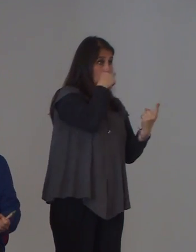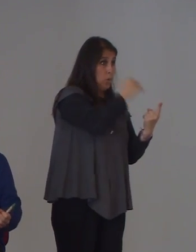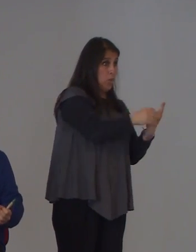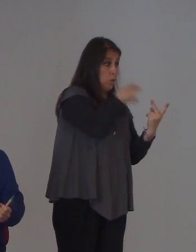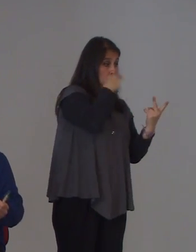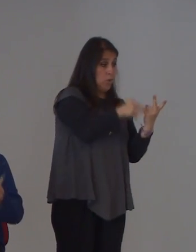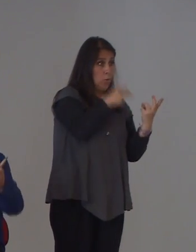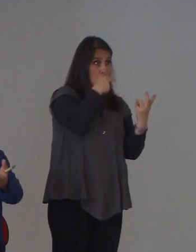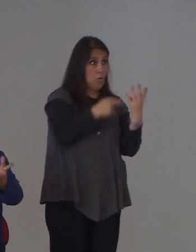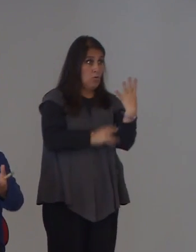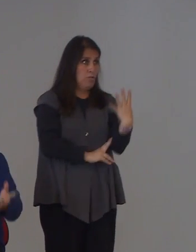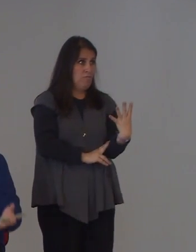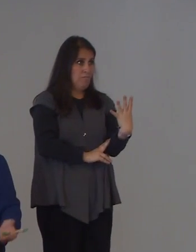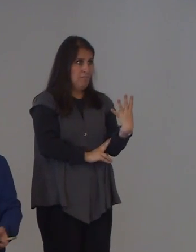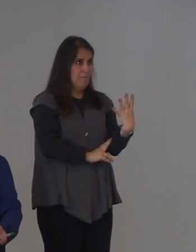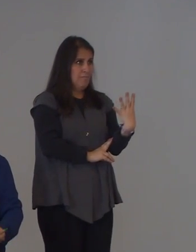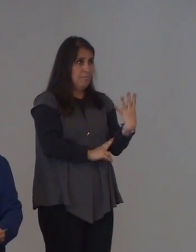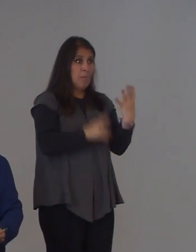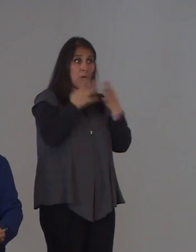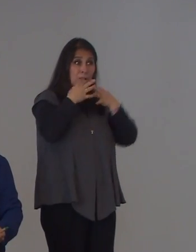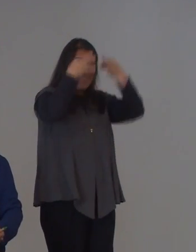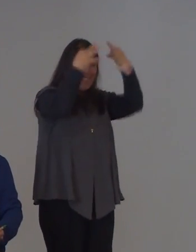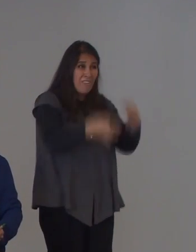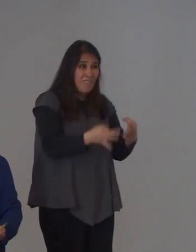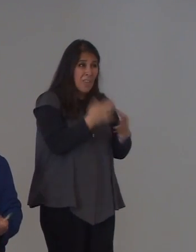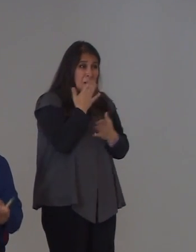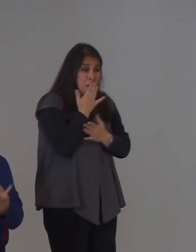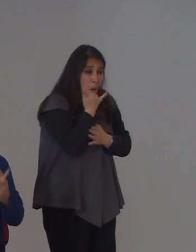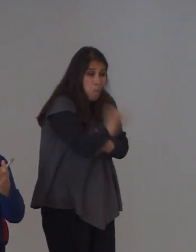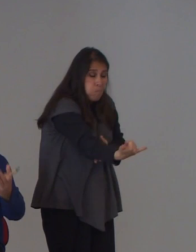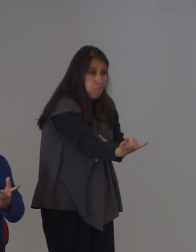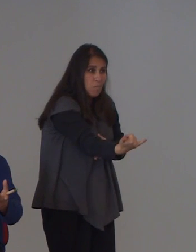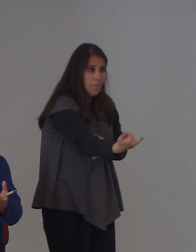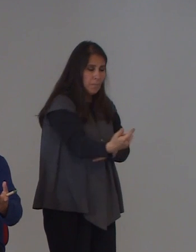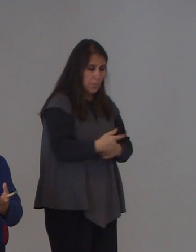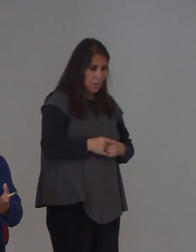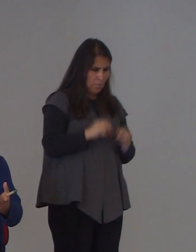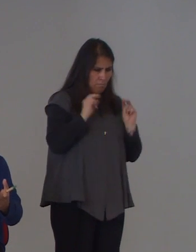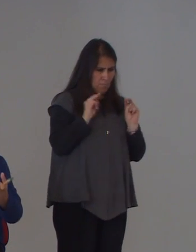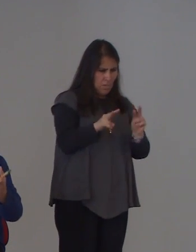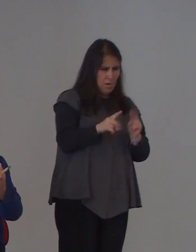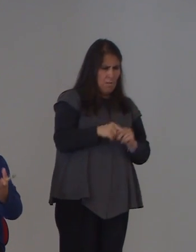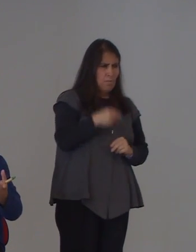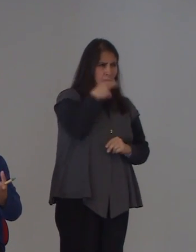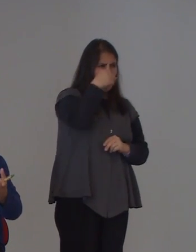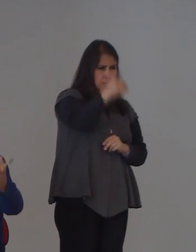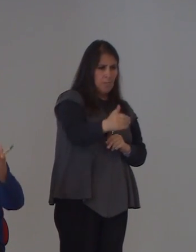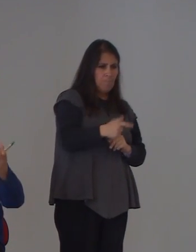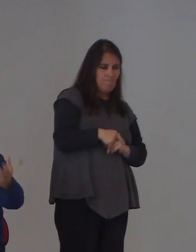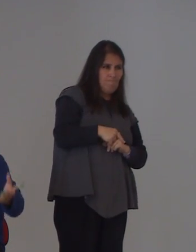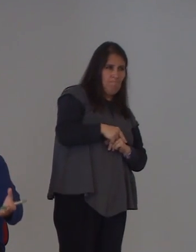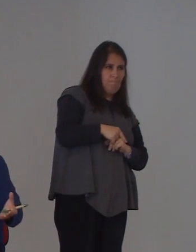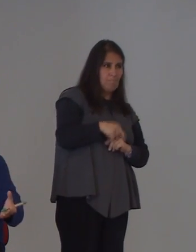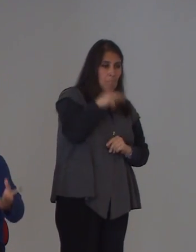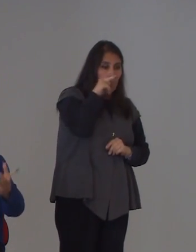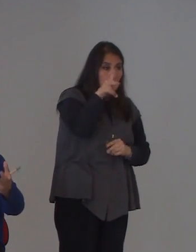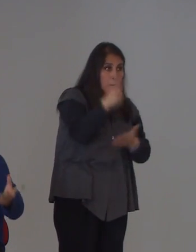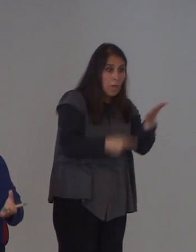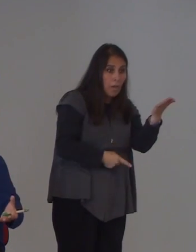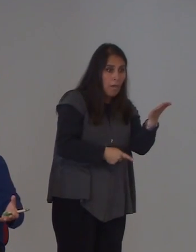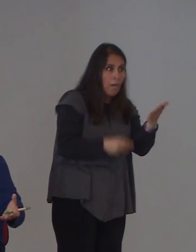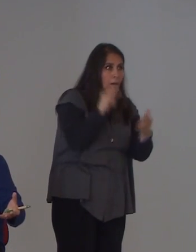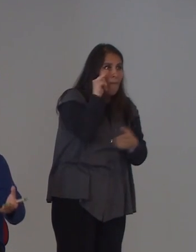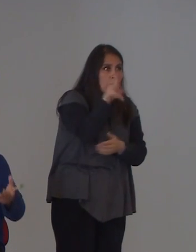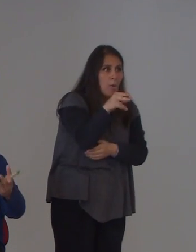niño real, el niño que tenemos delante, cuando lo miramos, vemos lo que él es, lo